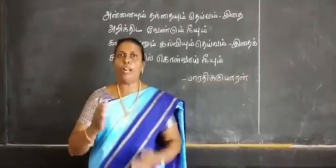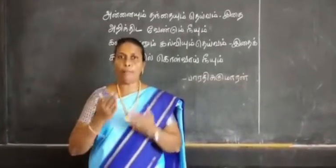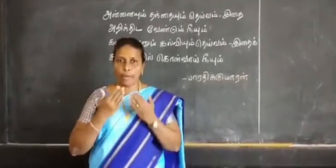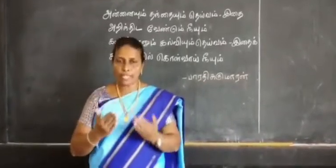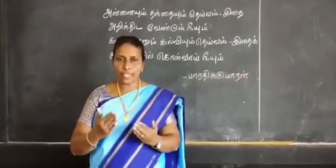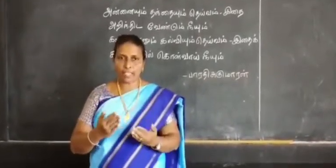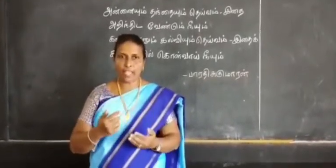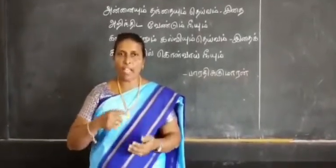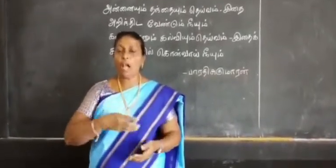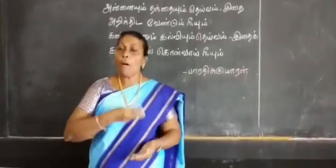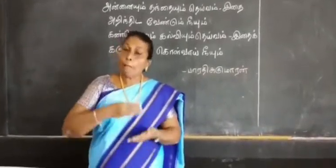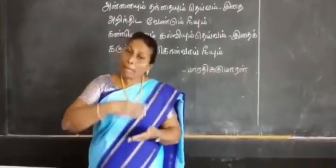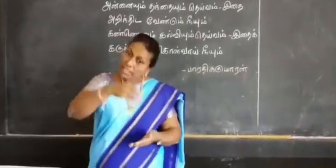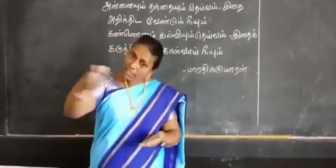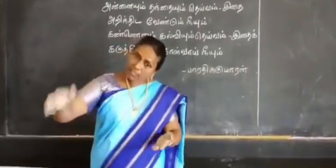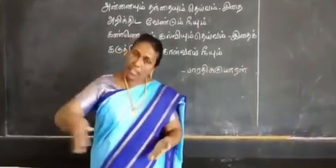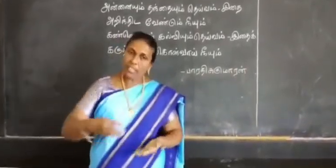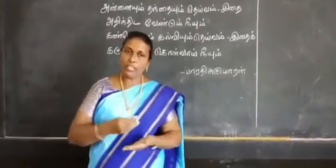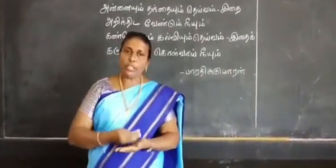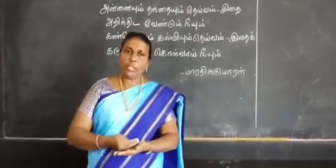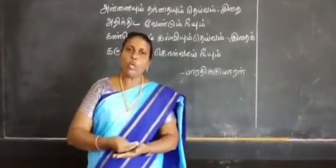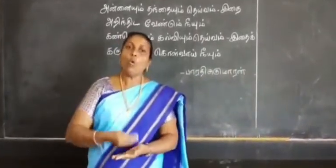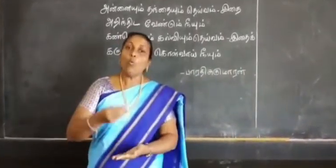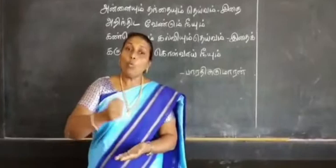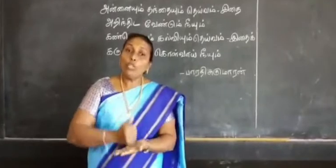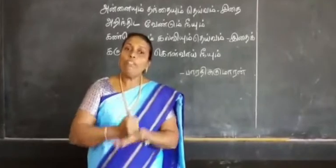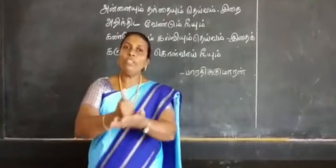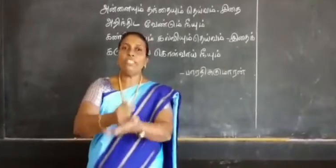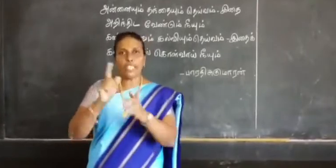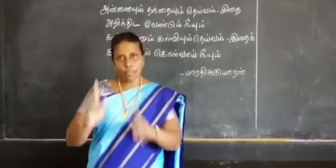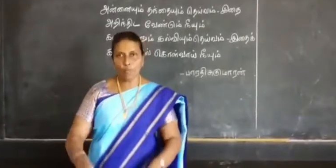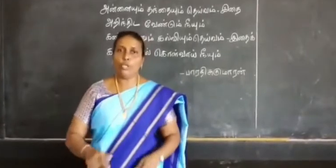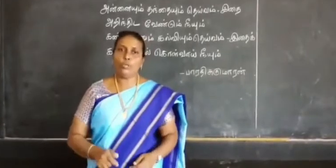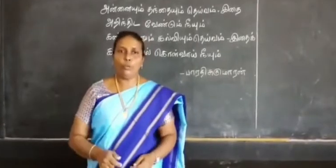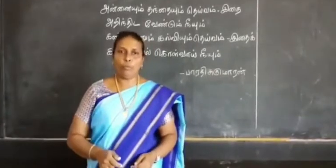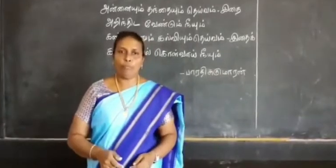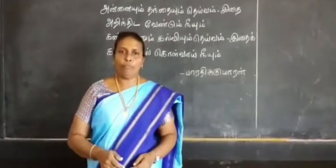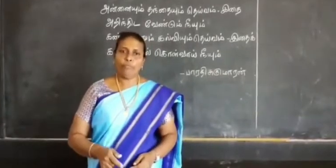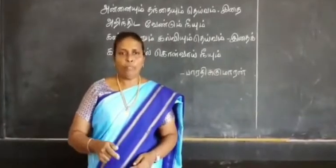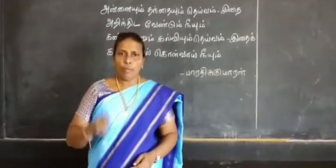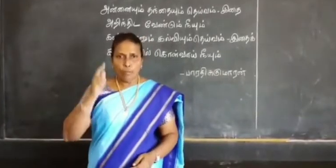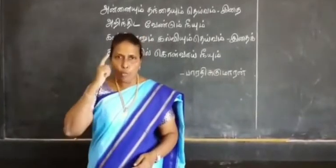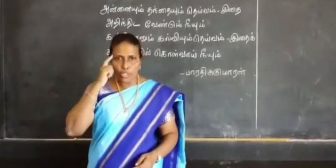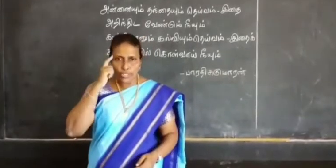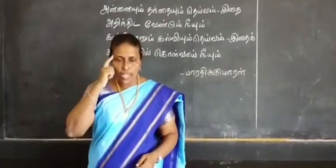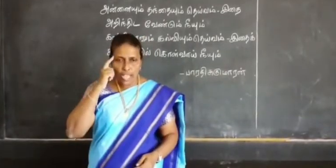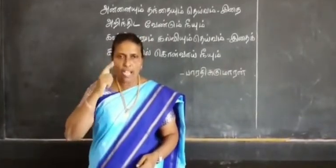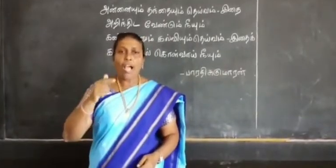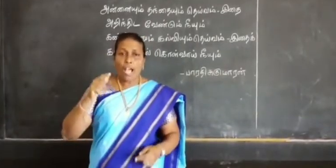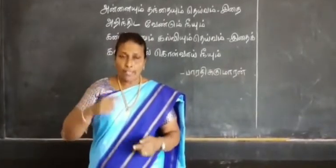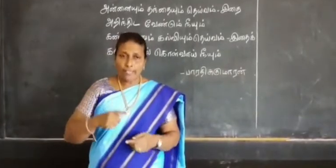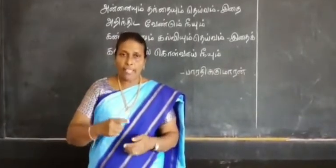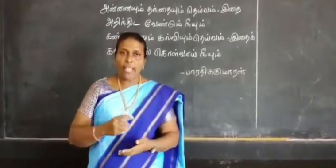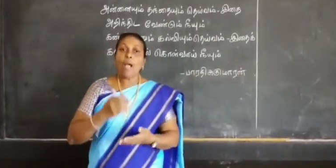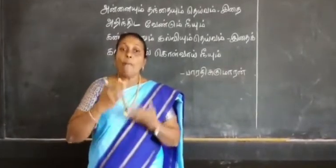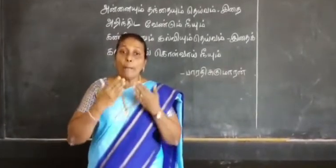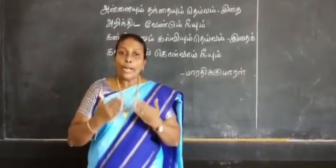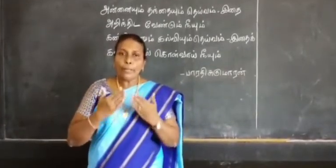நல்லா படித்தாதான் மற்றவர்களுக்கு உதவி செய்ய முடியும். புரிஞ்சுச்சா? அந்த